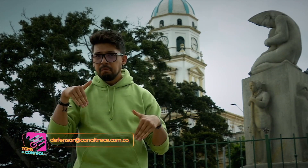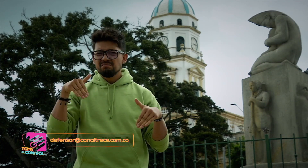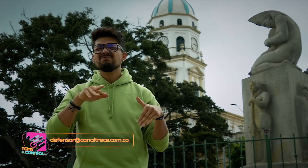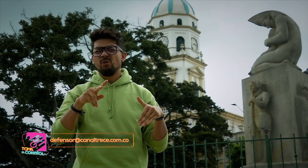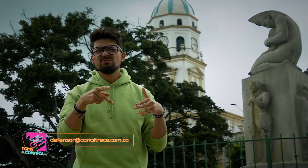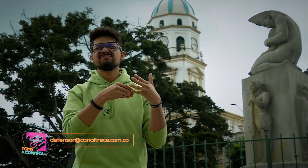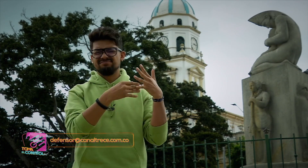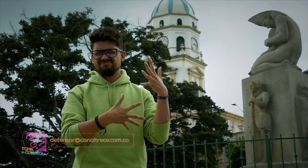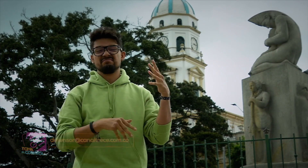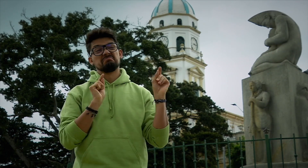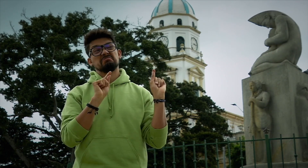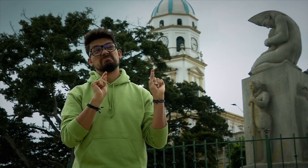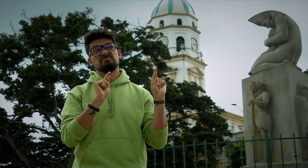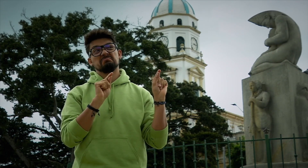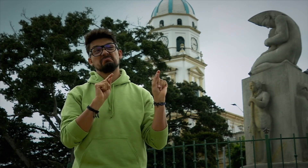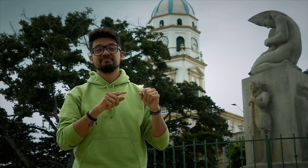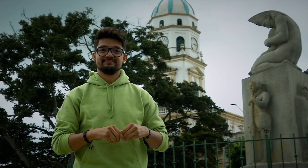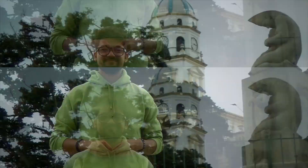y hasta la atrofia mental.